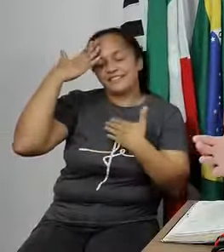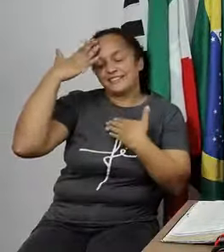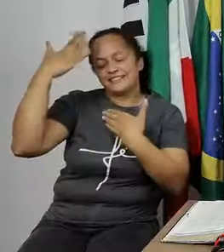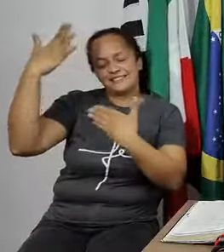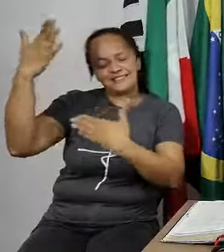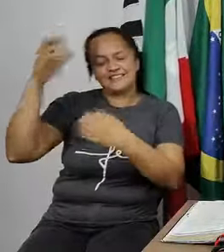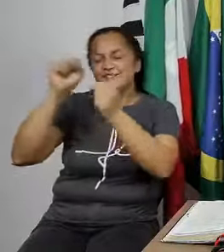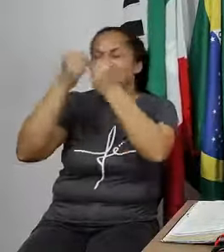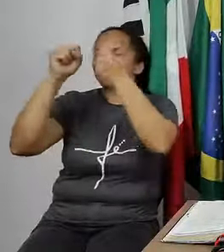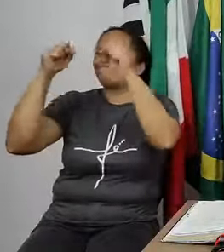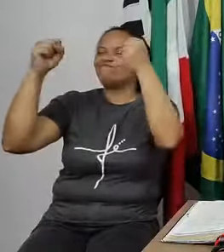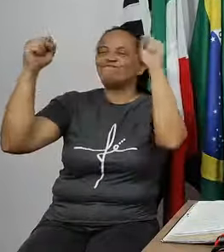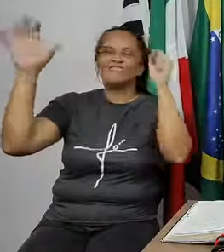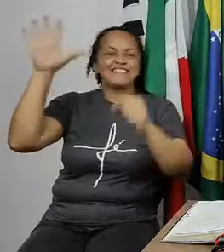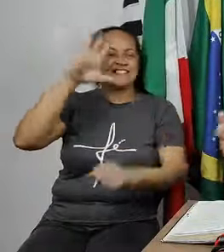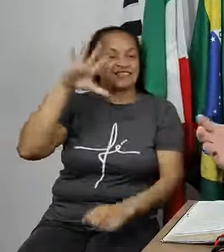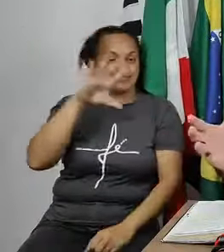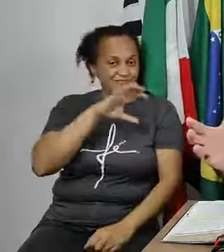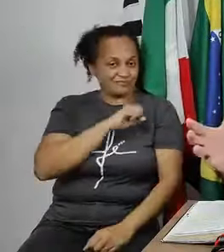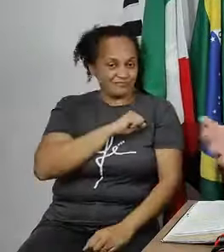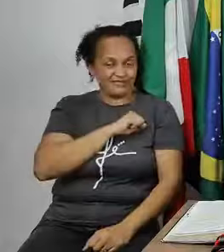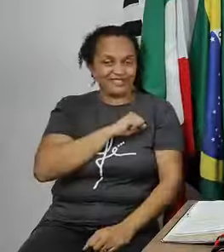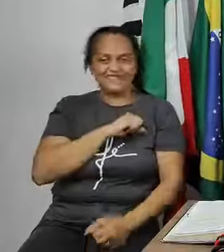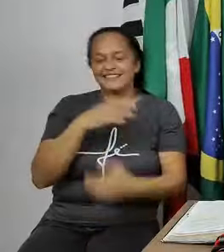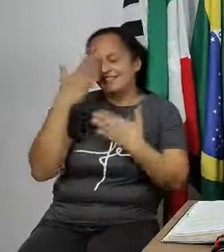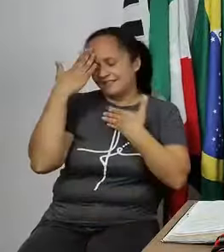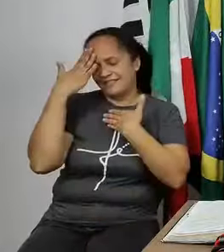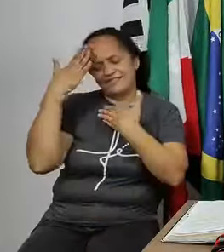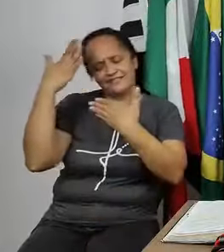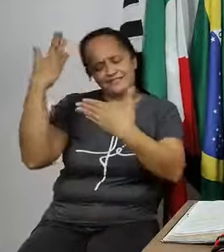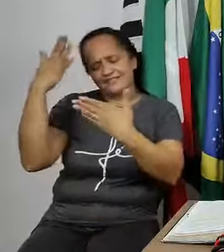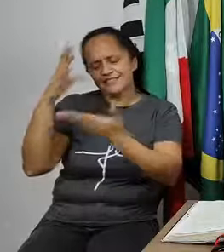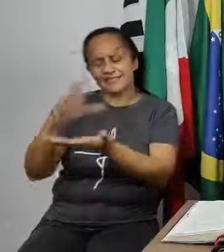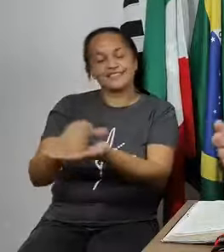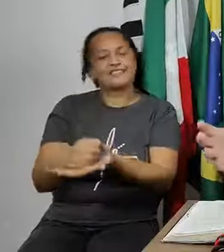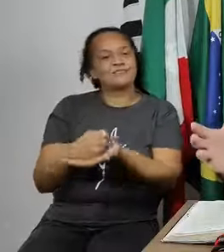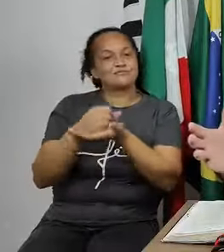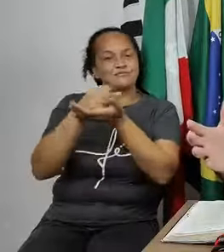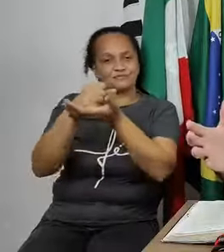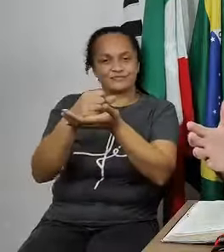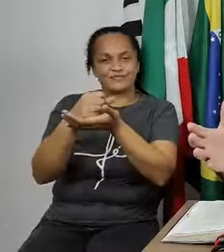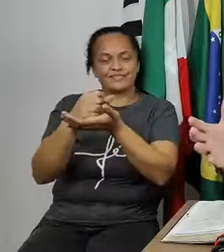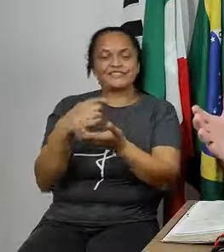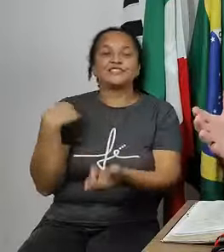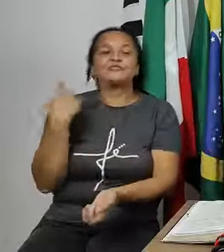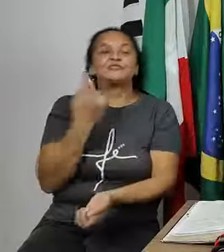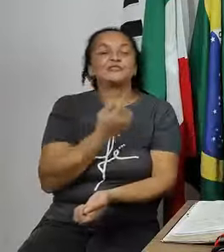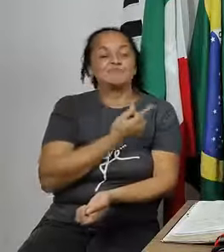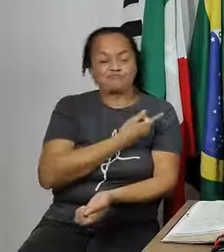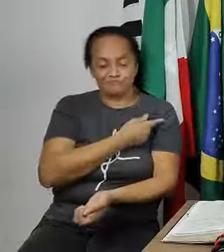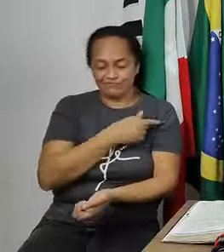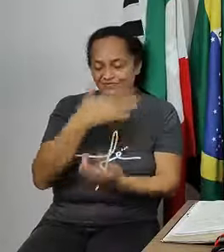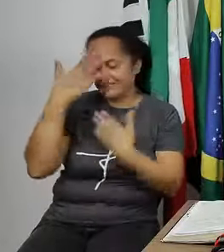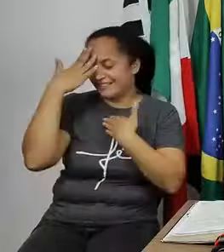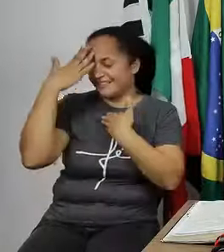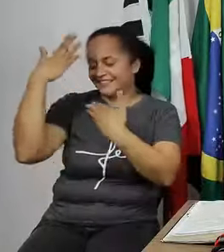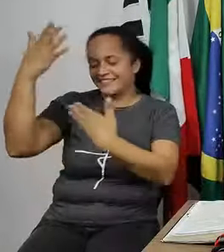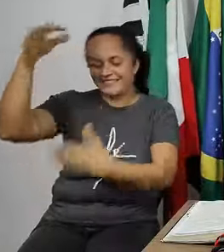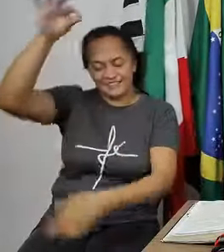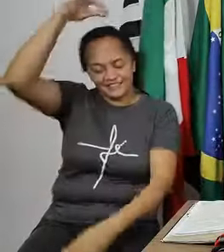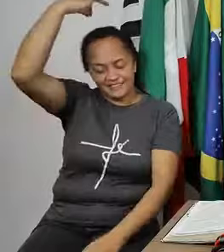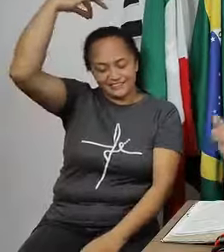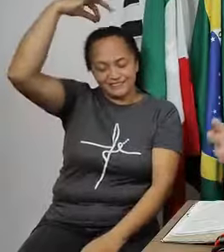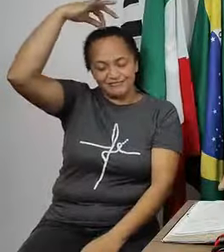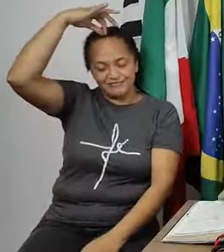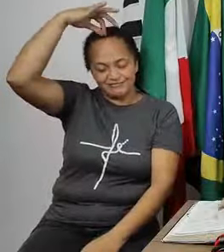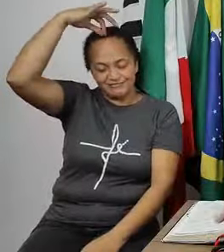teu grande amor. Te agradeço pela nossa salvação. Te agradeço pelo Espírito Santo que nos foi dado.